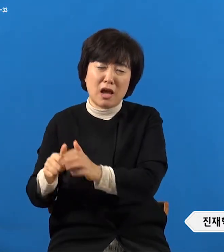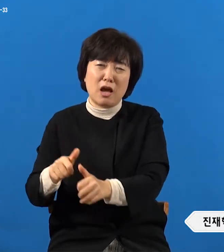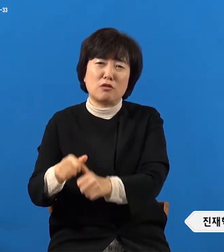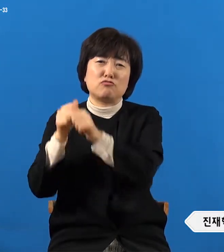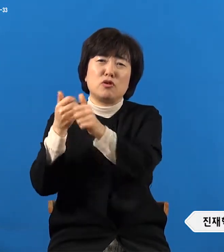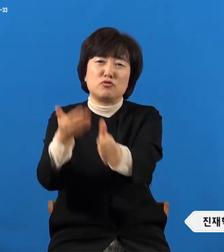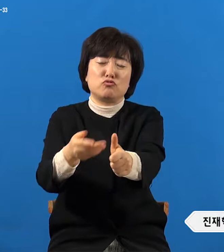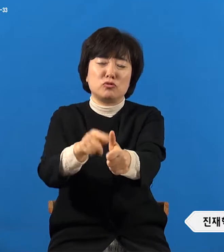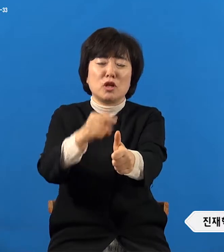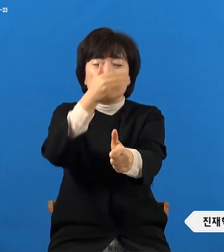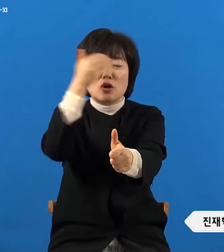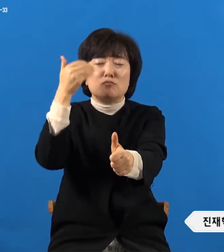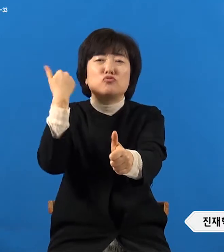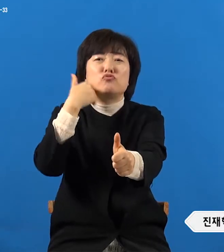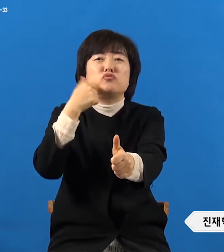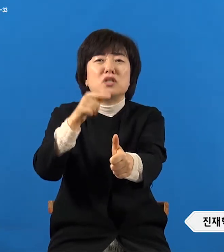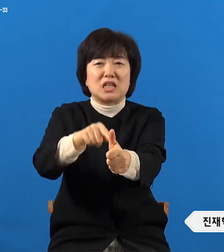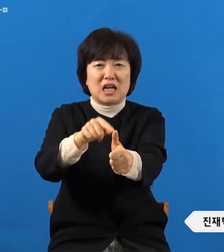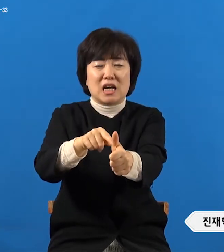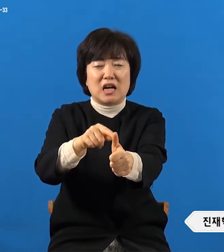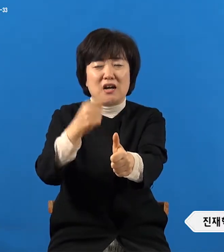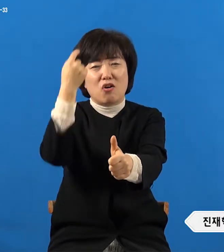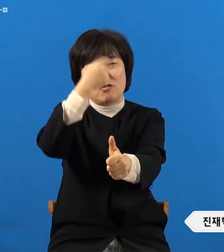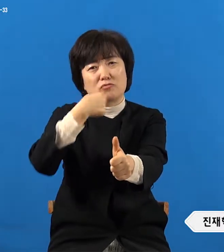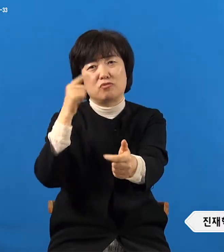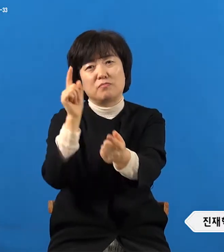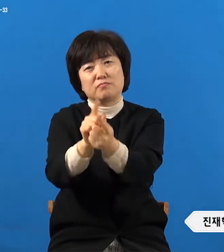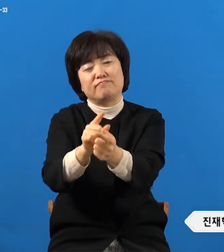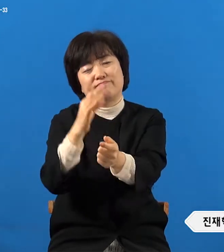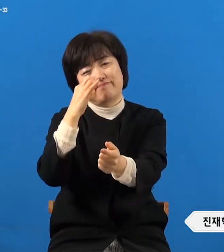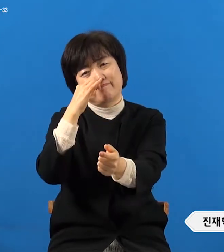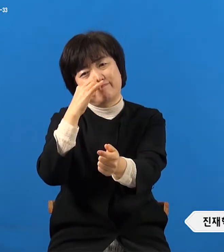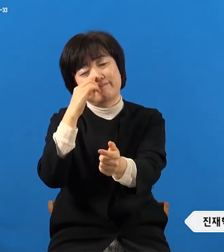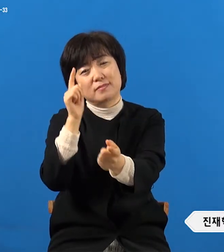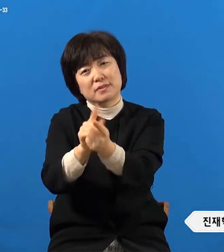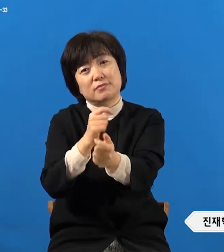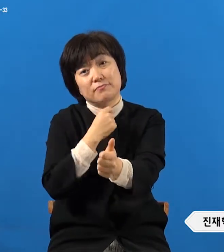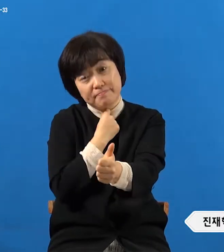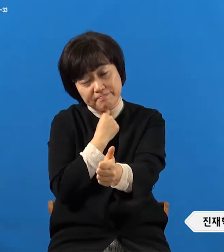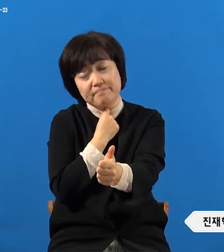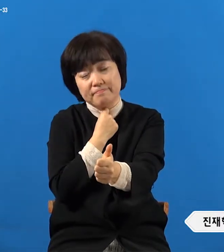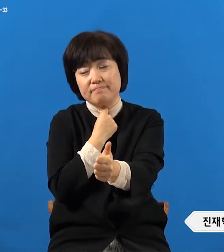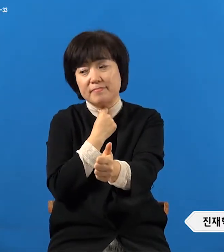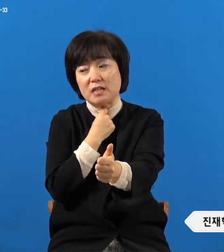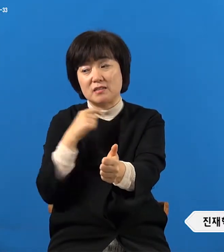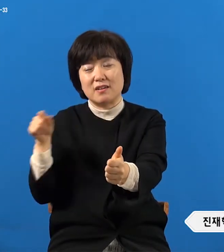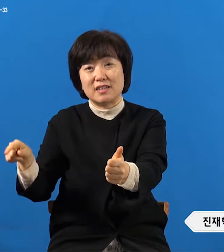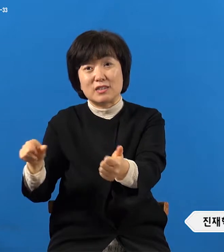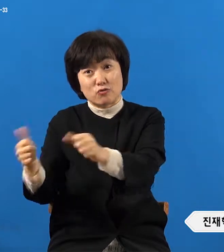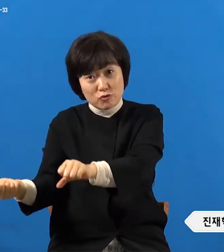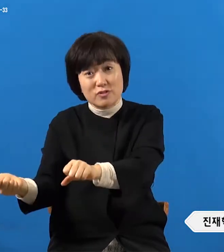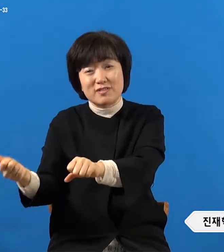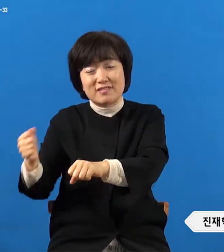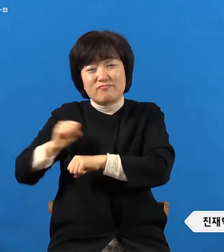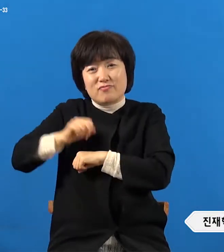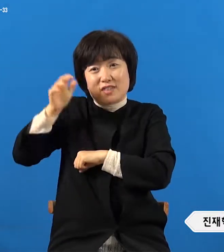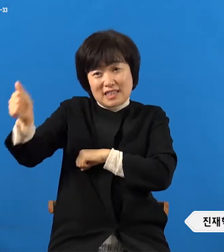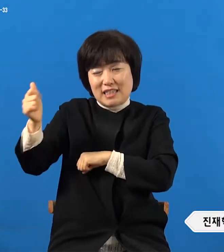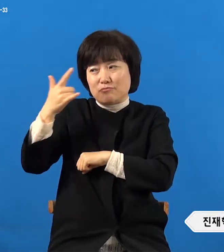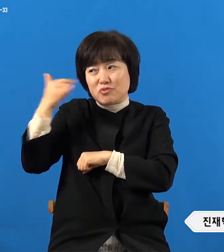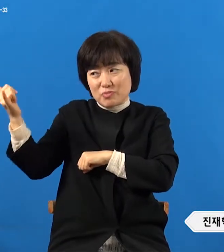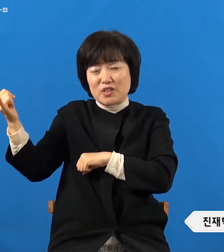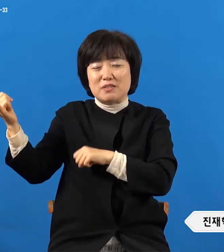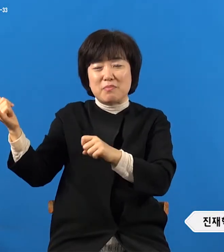살려낸 그 젊은이가 누구인가 만나보고 싶었습니다. 그래서 그 젊은이를